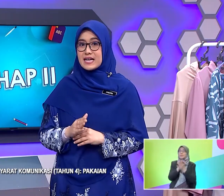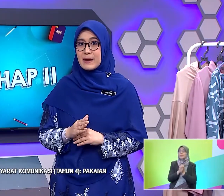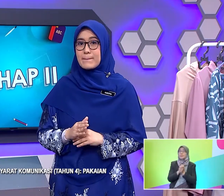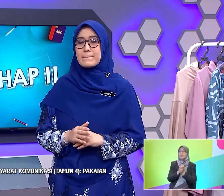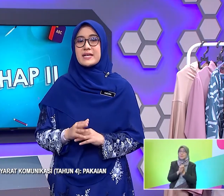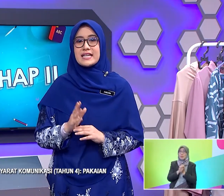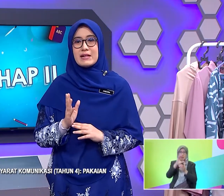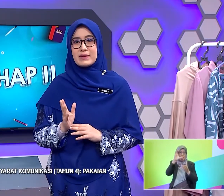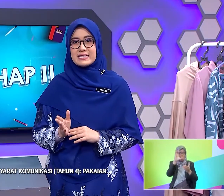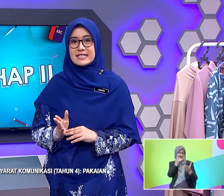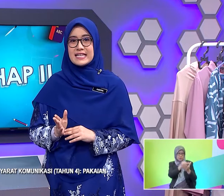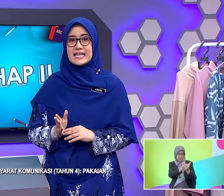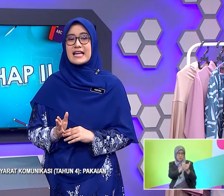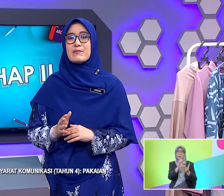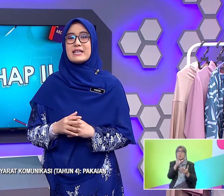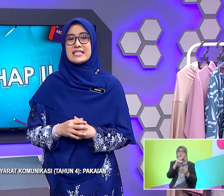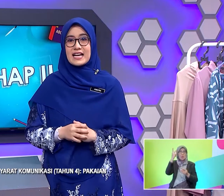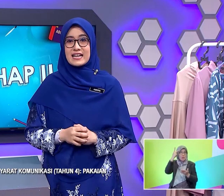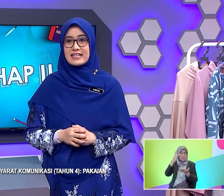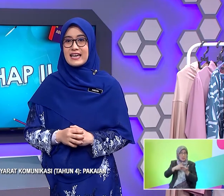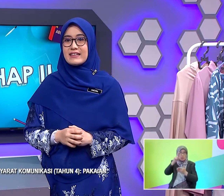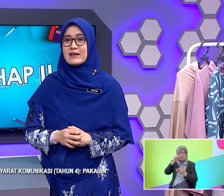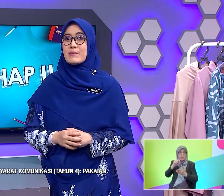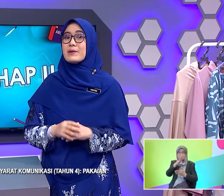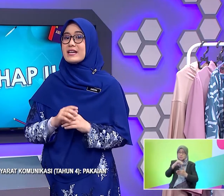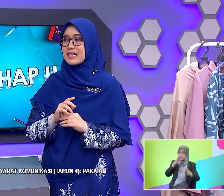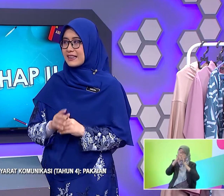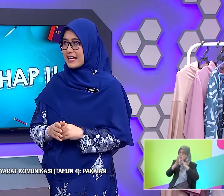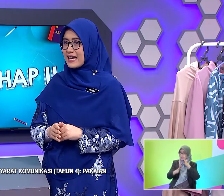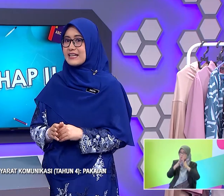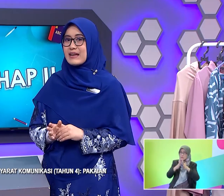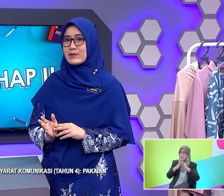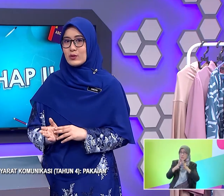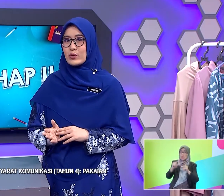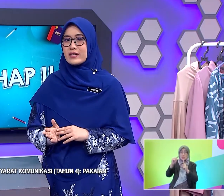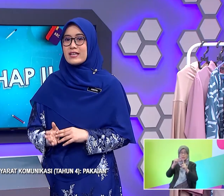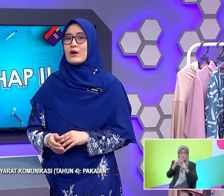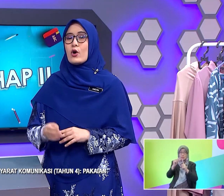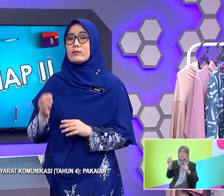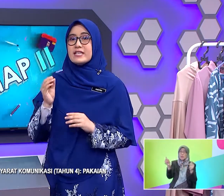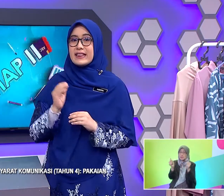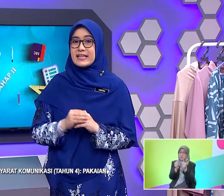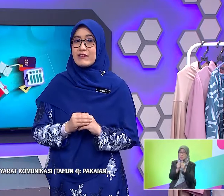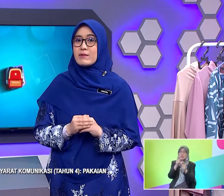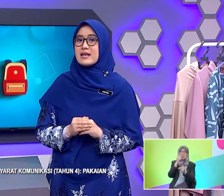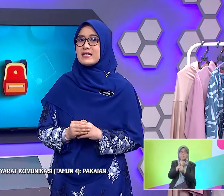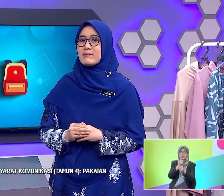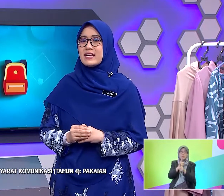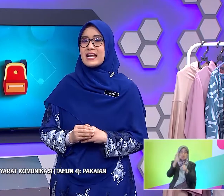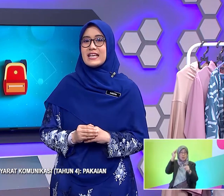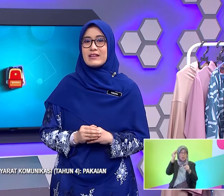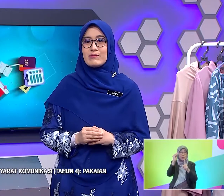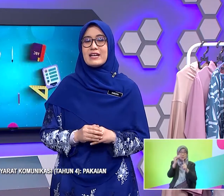mengecam mengenal pasti dan mengisyaratkan perkataan dengan Woi objektif